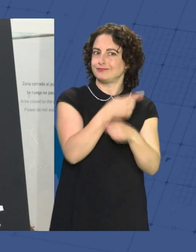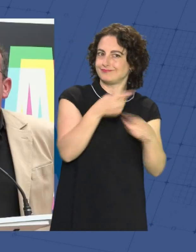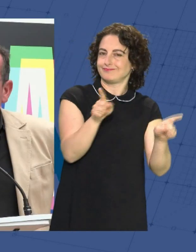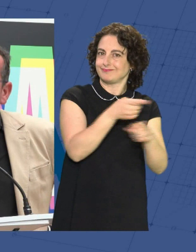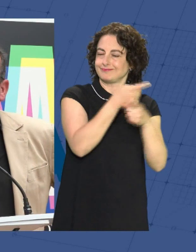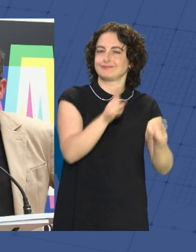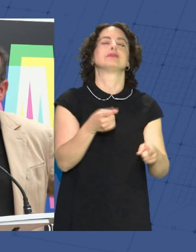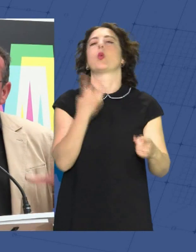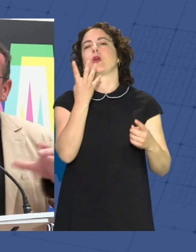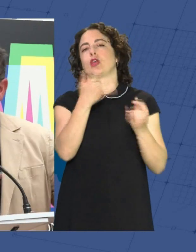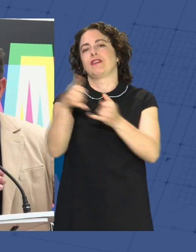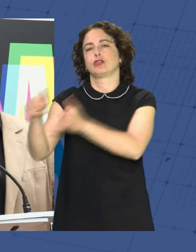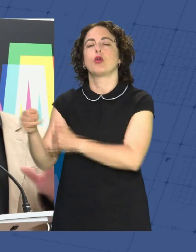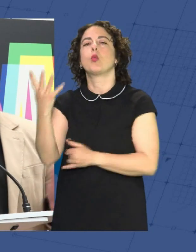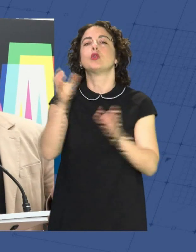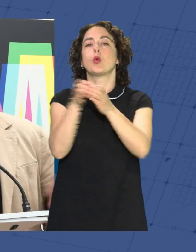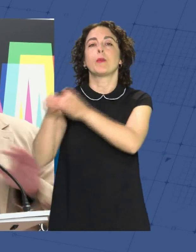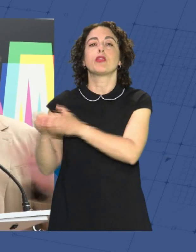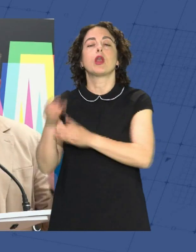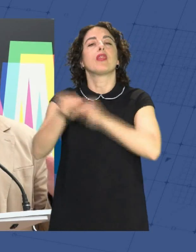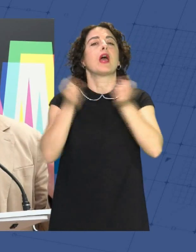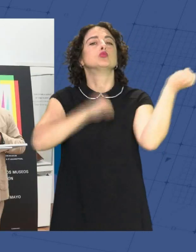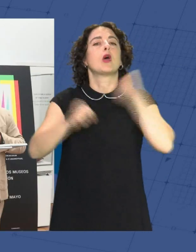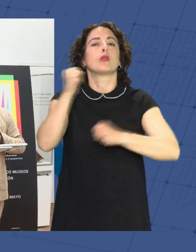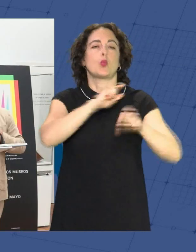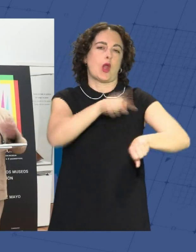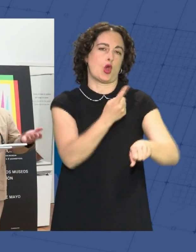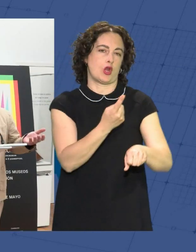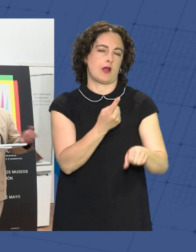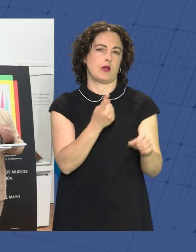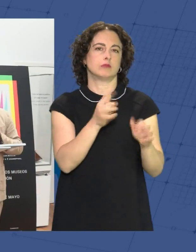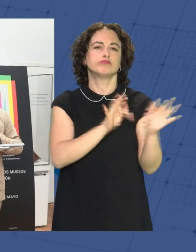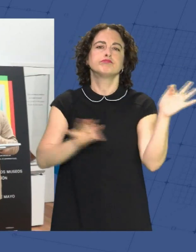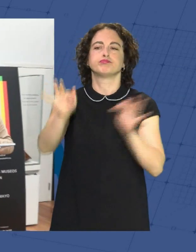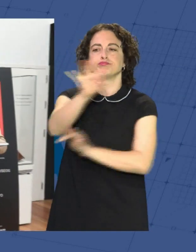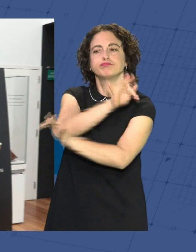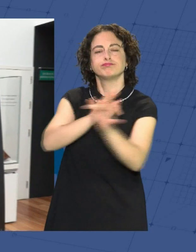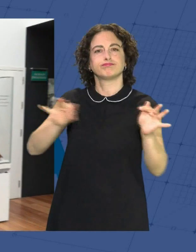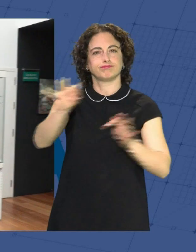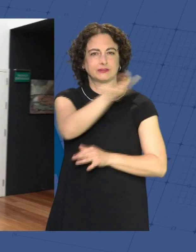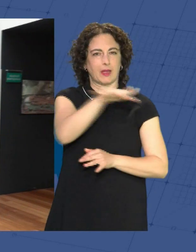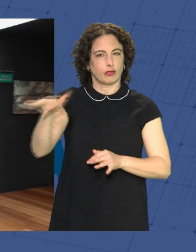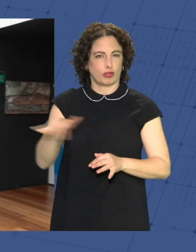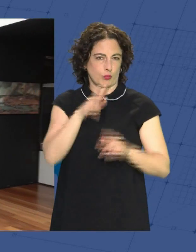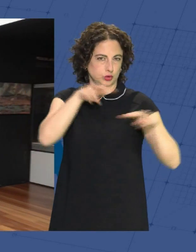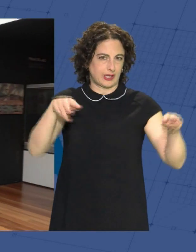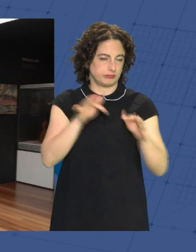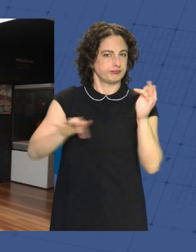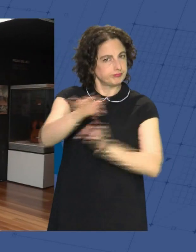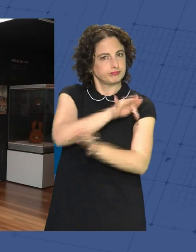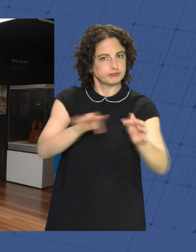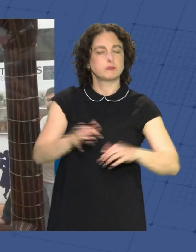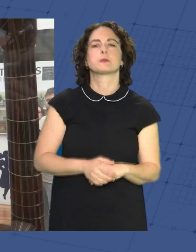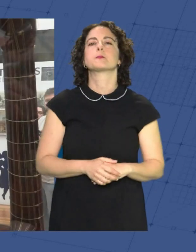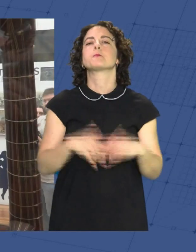eventos. Cuatro agrupaciones que realizarán actuaciones de una hora, alternándose por los diferentes espacios museísticos de nuestra ciudad.